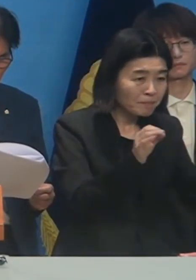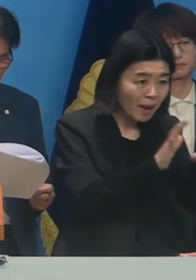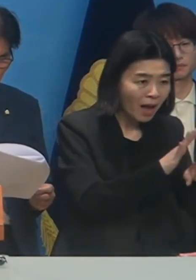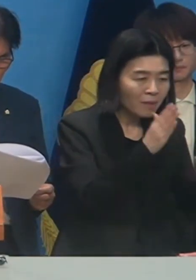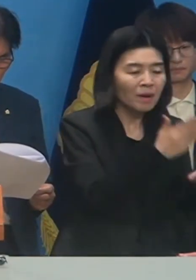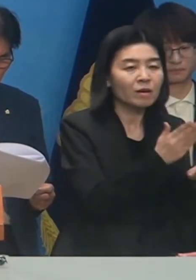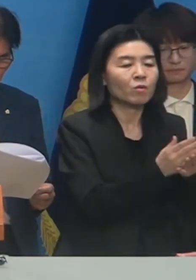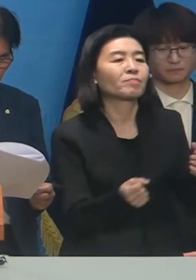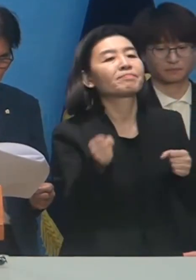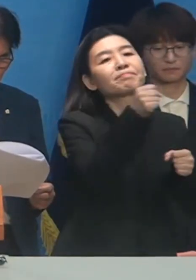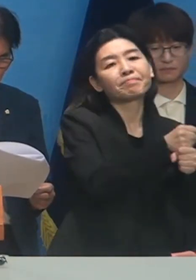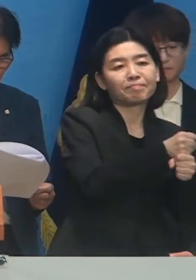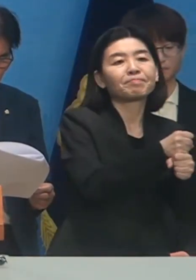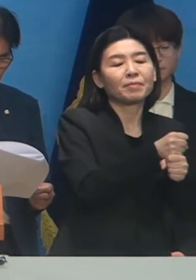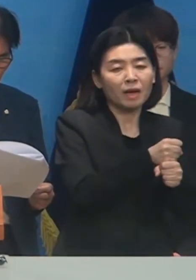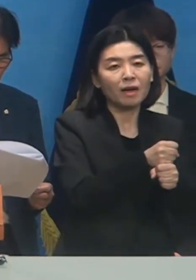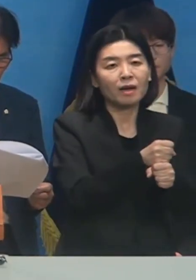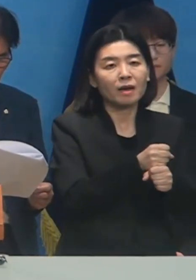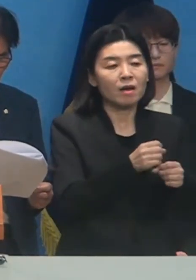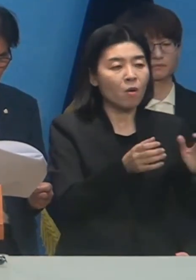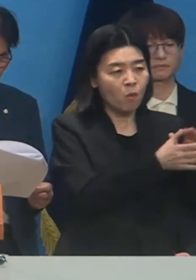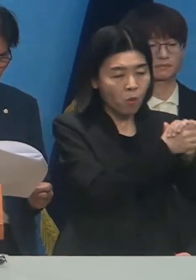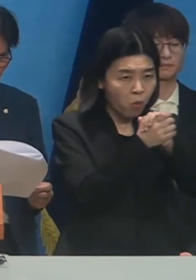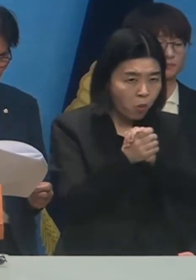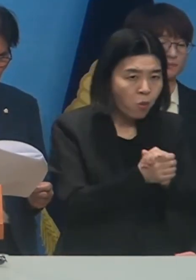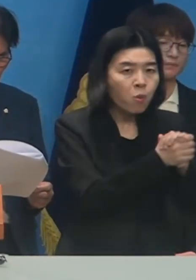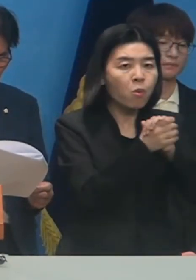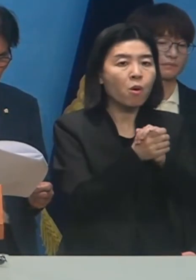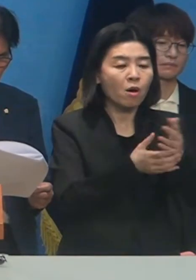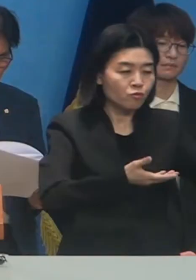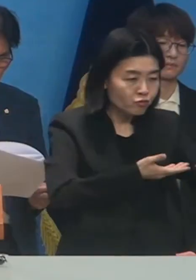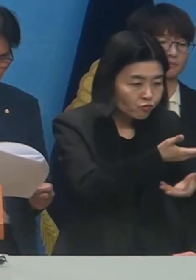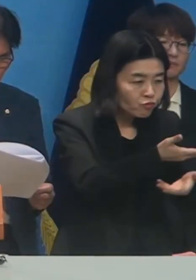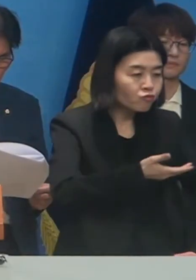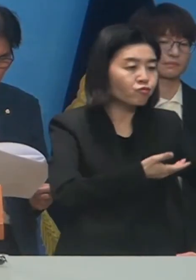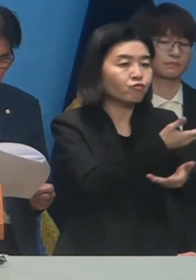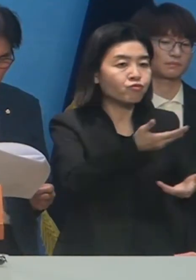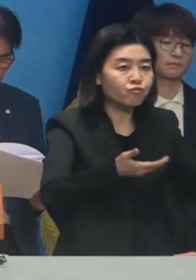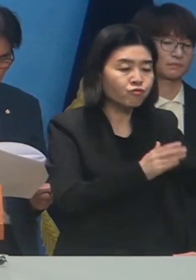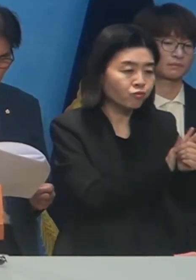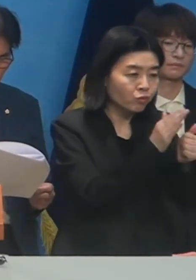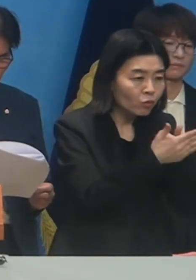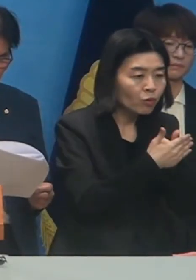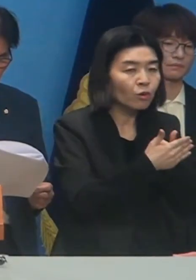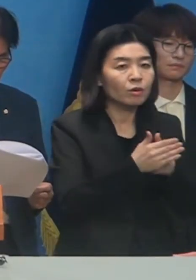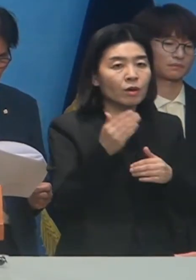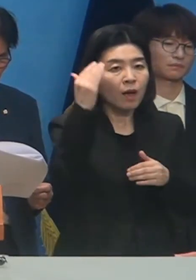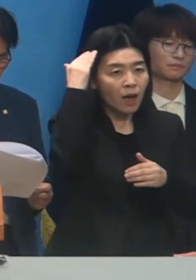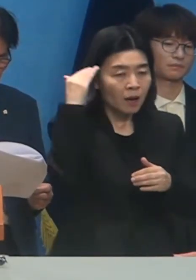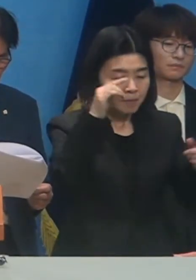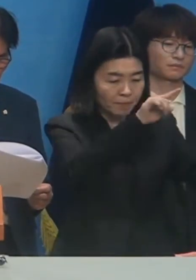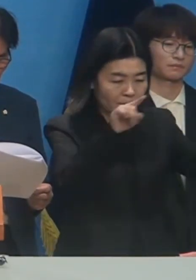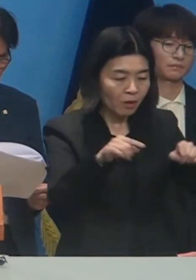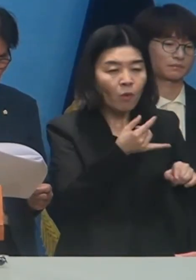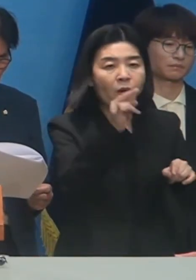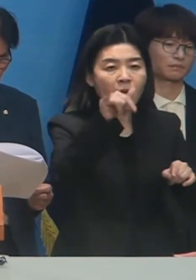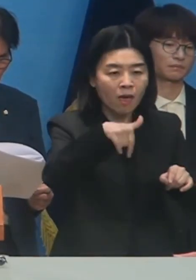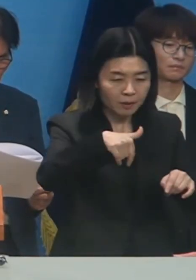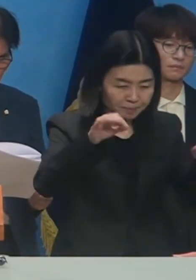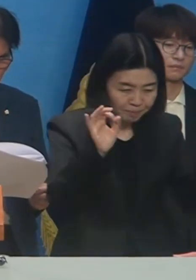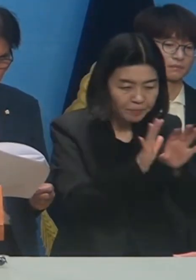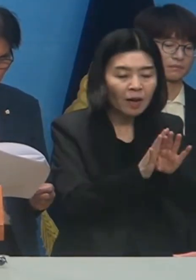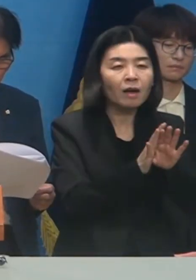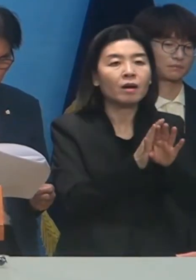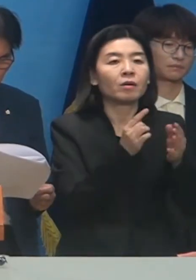것에서부터 시작하여 남북 간 화해와 교류협력, 한반도 비핵화를 위해 노력해야 합니다.